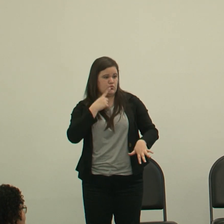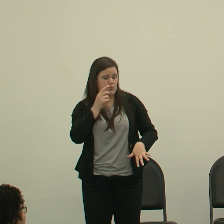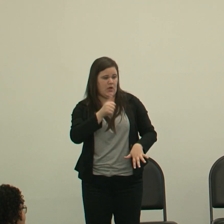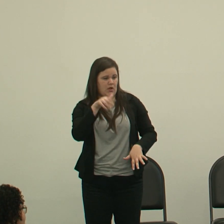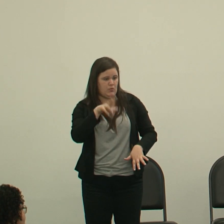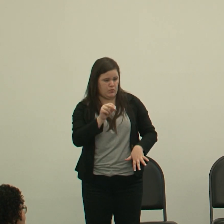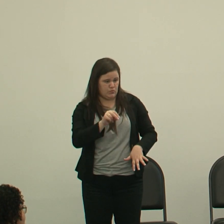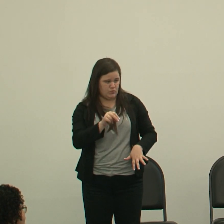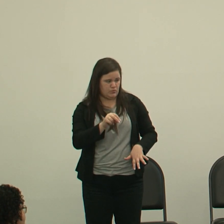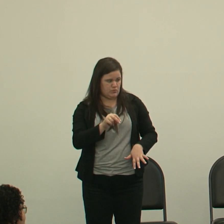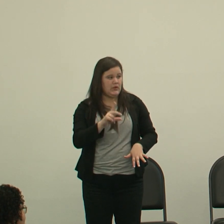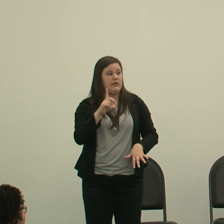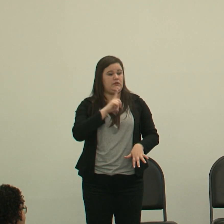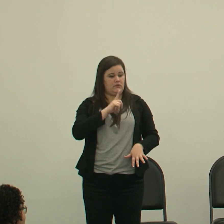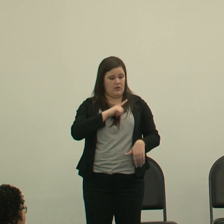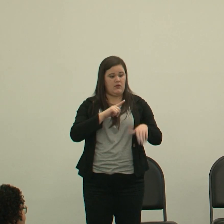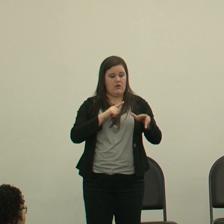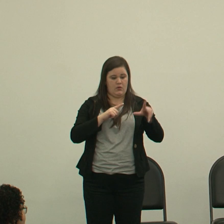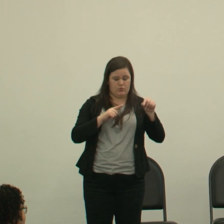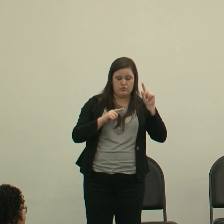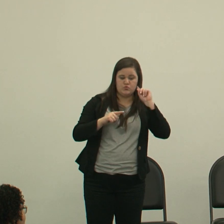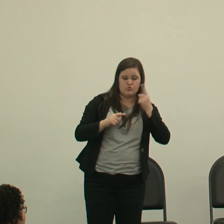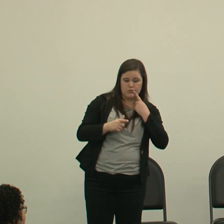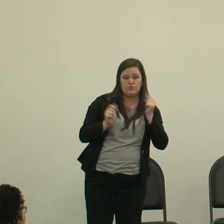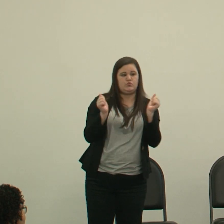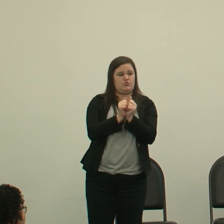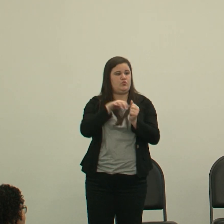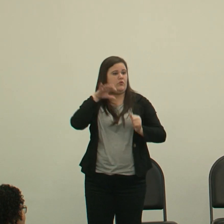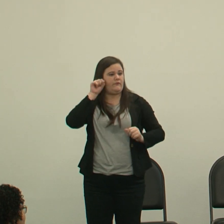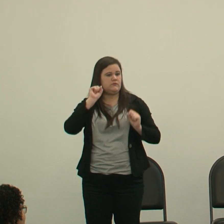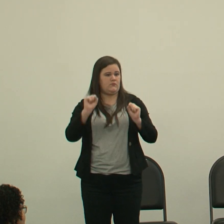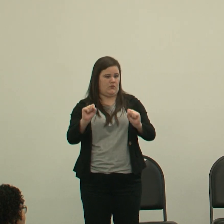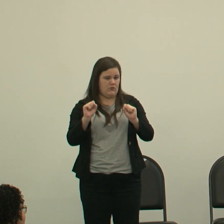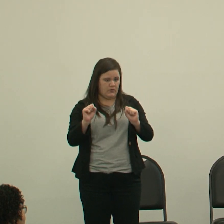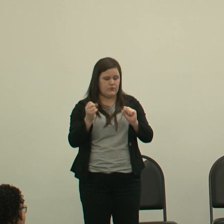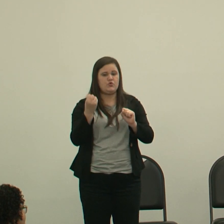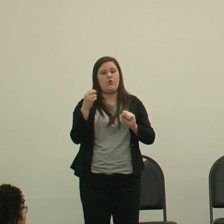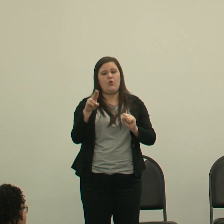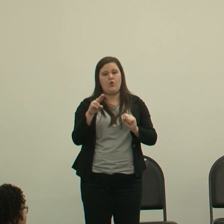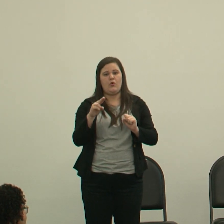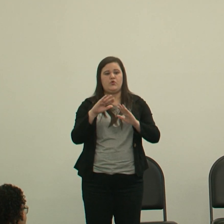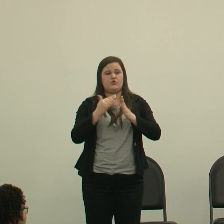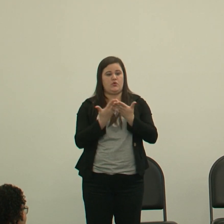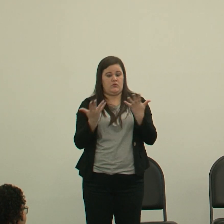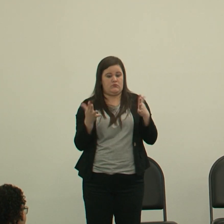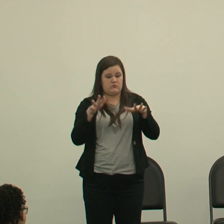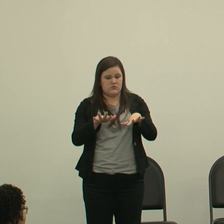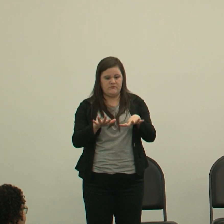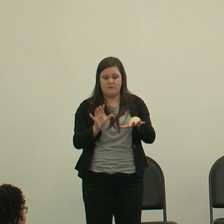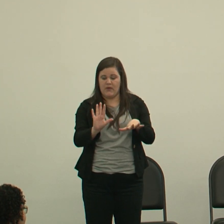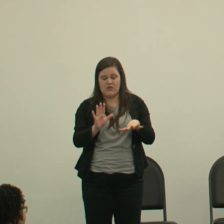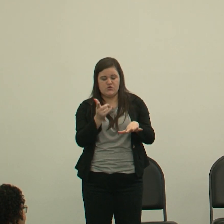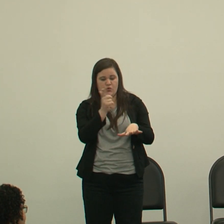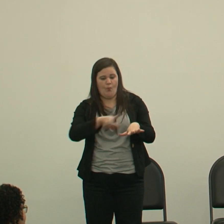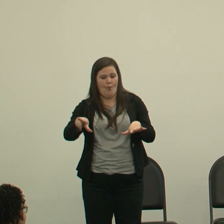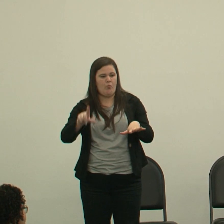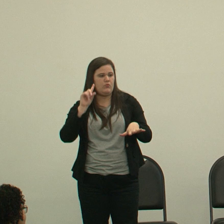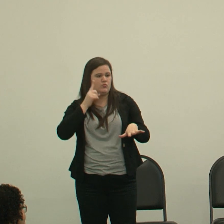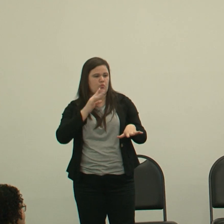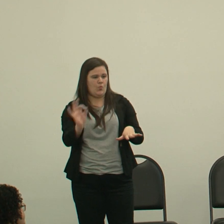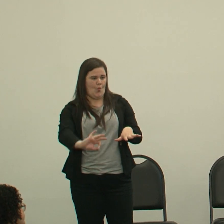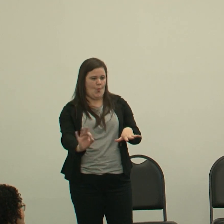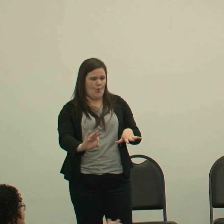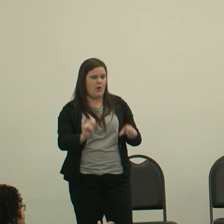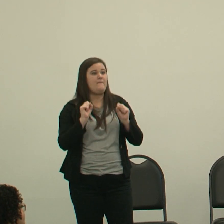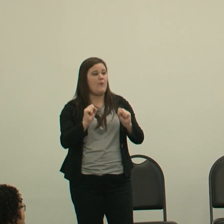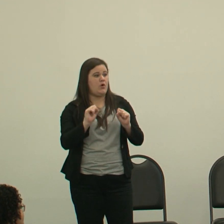seja, eu tenho alunos surdos naquela turma, mas eu também tenho ouvintes. Ou essa escola é inclusiva, mas não tem alunos surdos, ou seja, pode ser uma escola